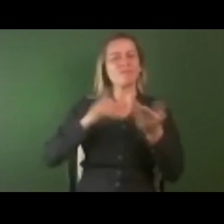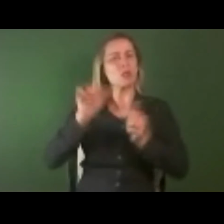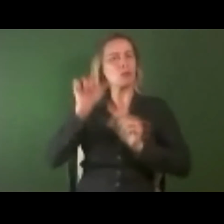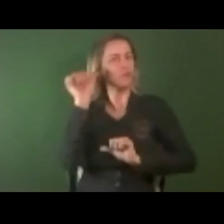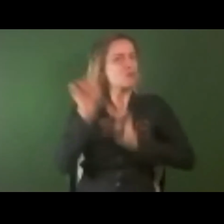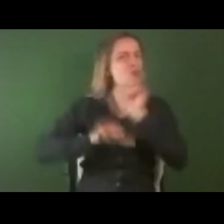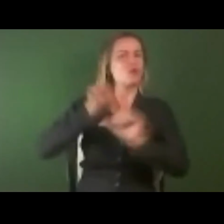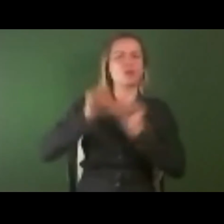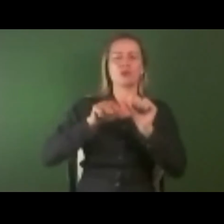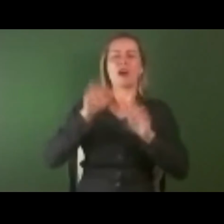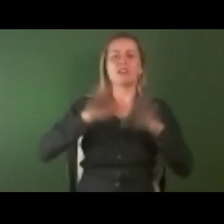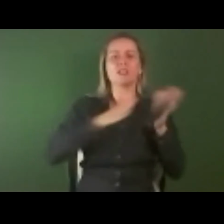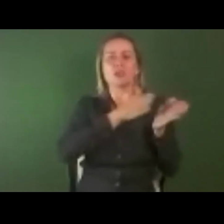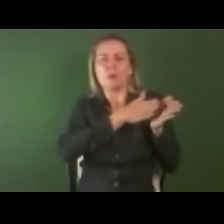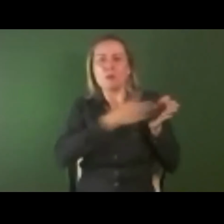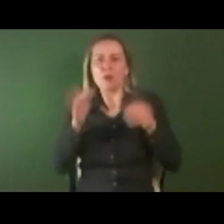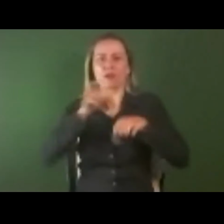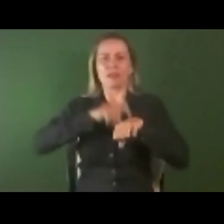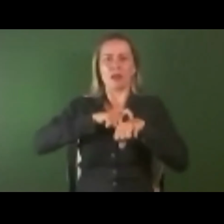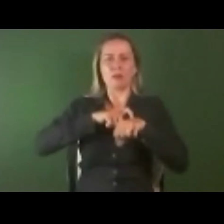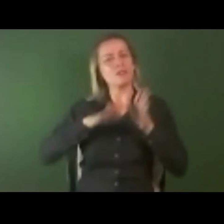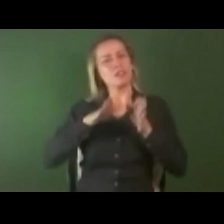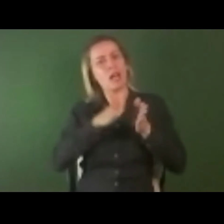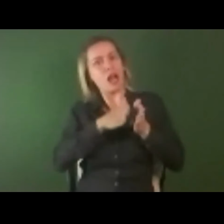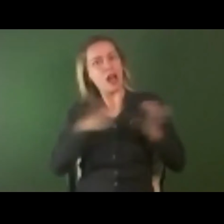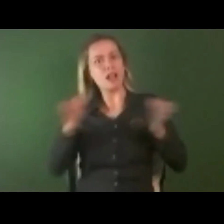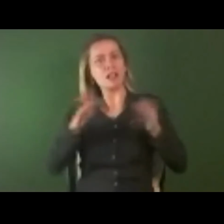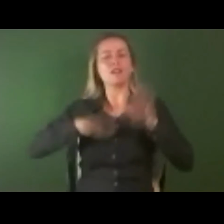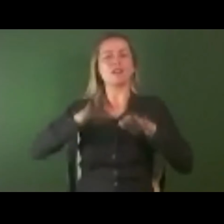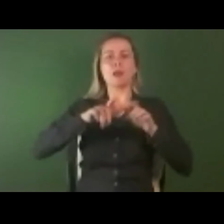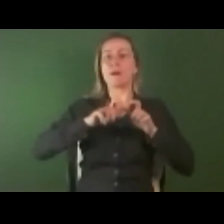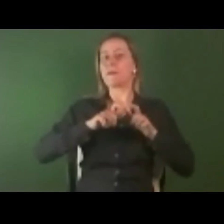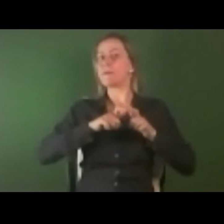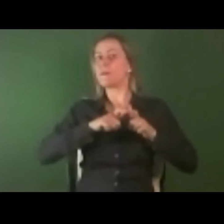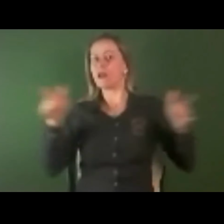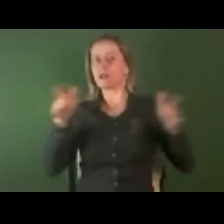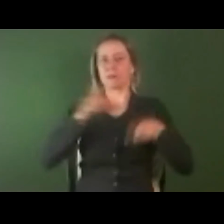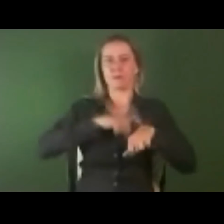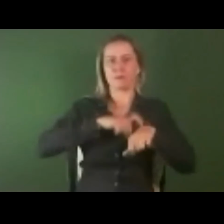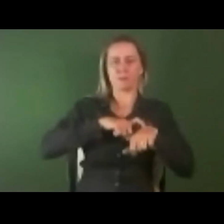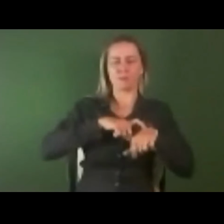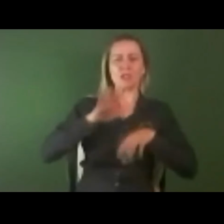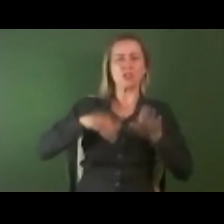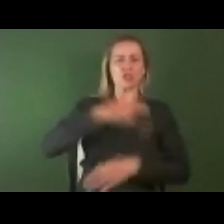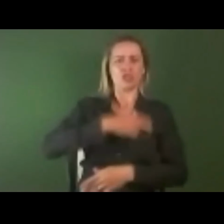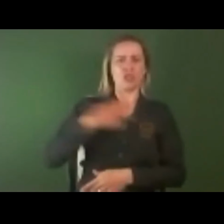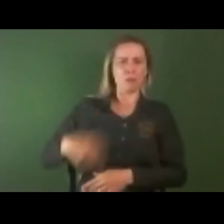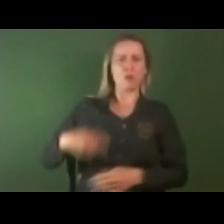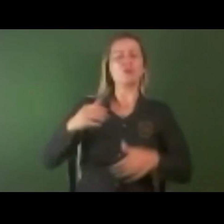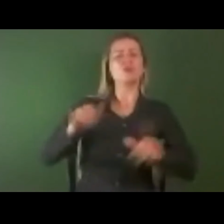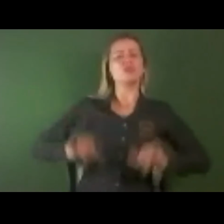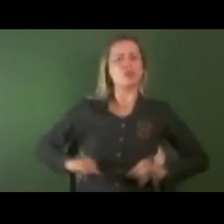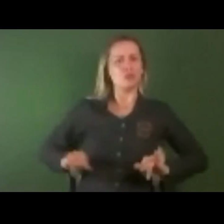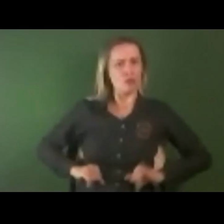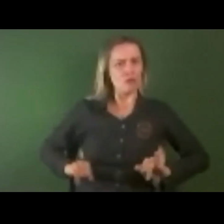curto, médio e longo prazo. O Japão é o único país da história da humanidade a sofrer o impacto da devastação